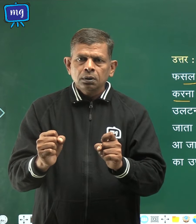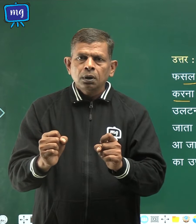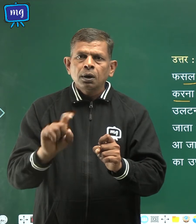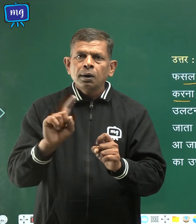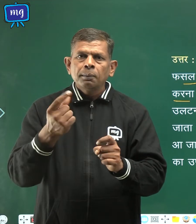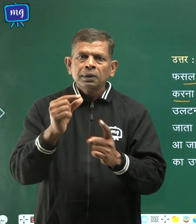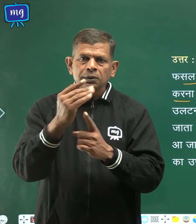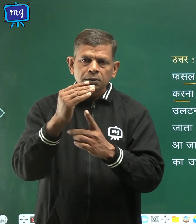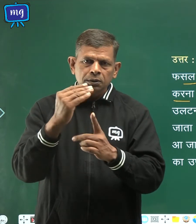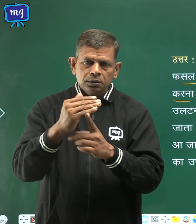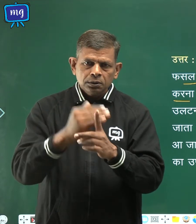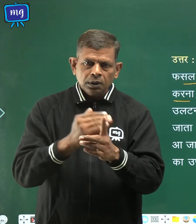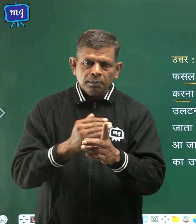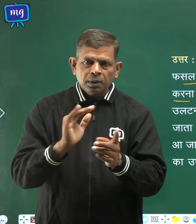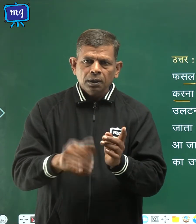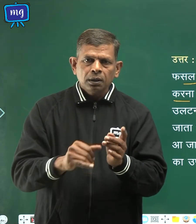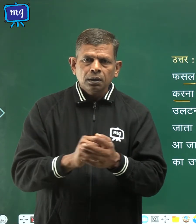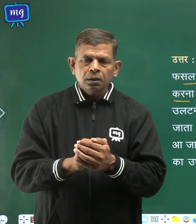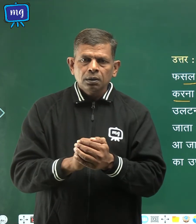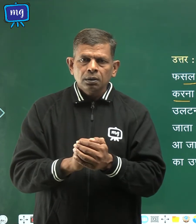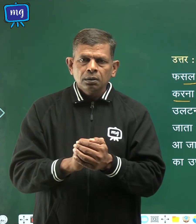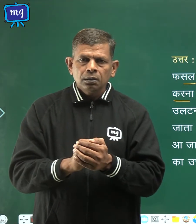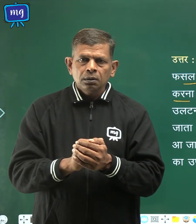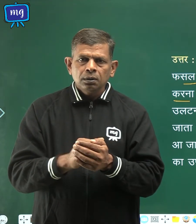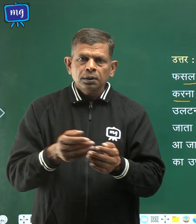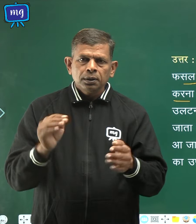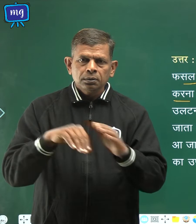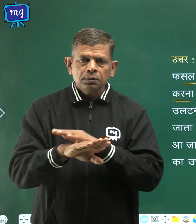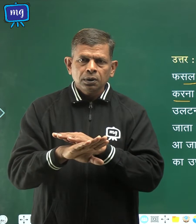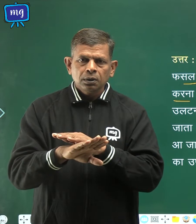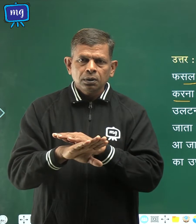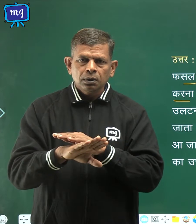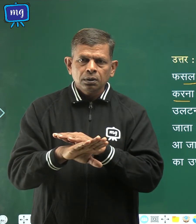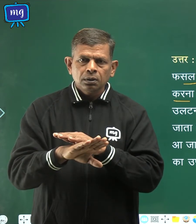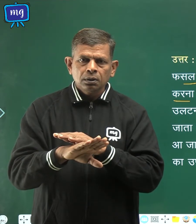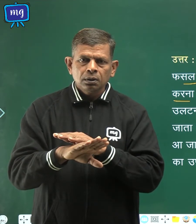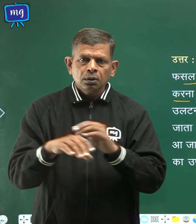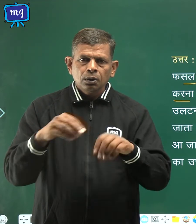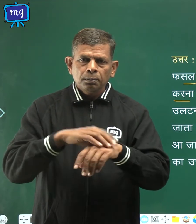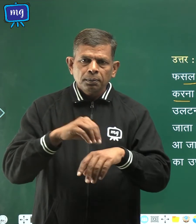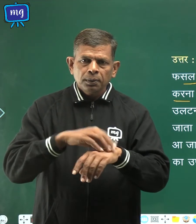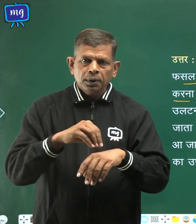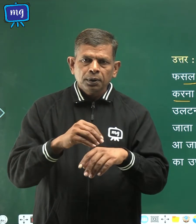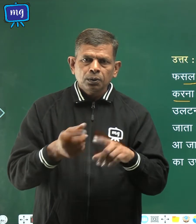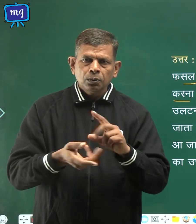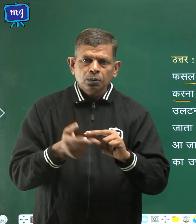प्रथम चरण है। इसमें मिट्टी को